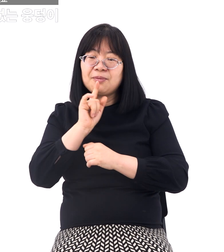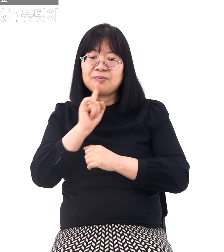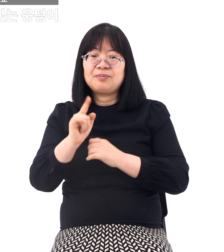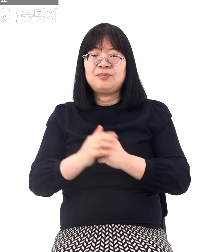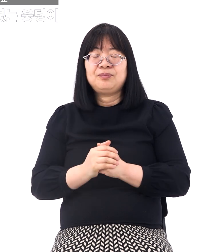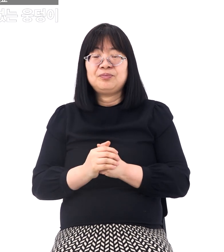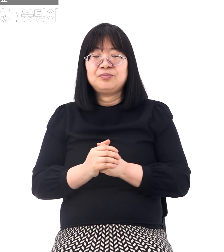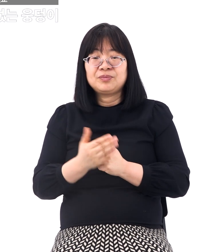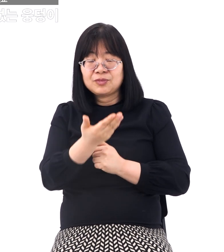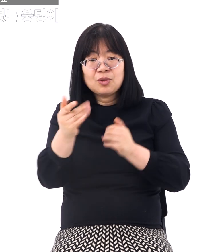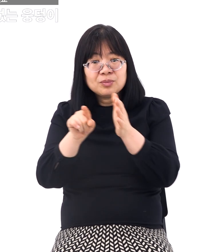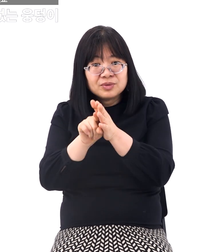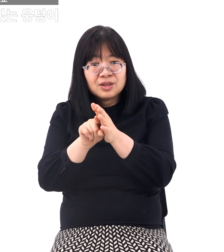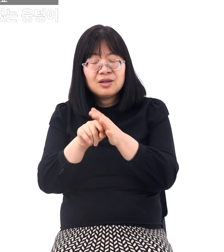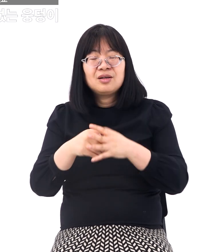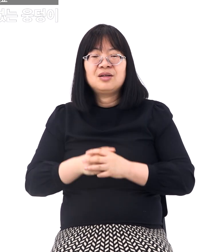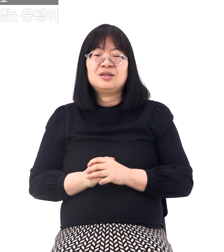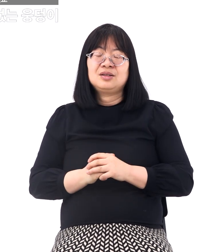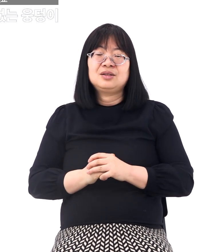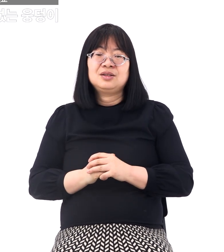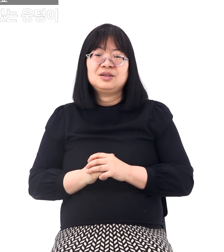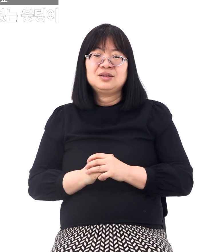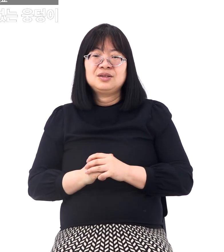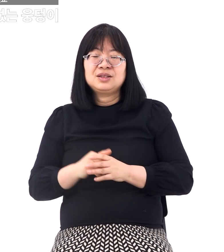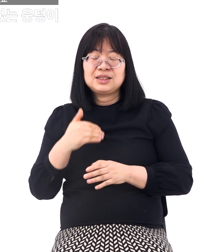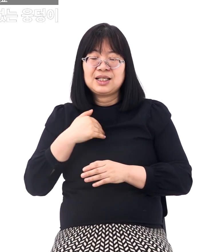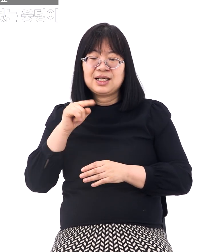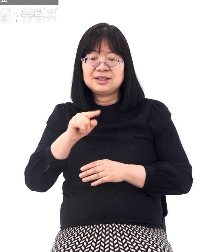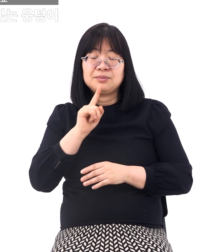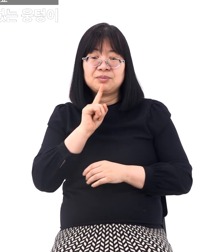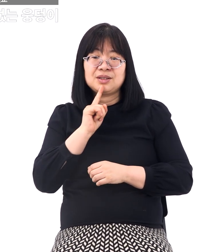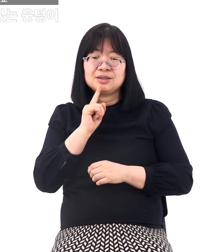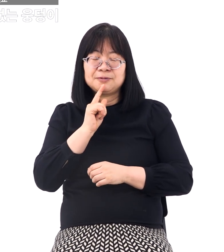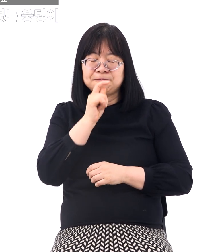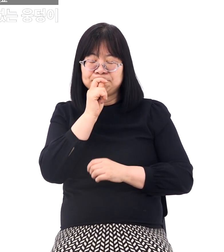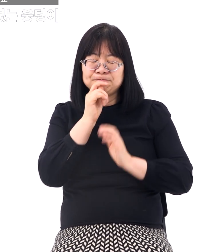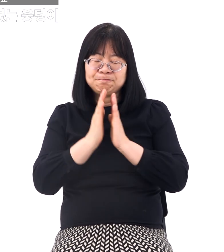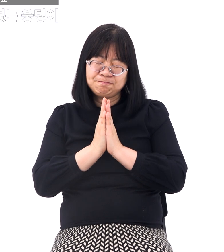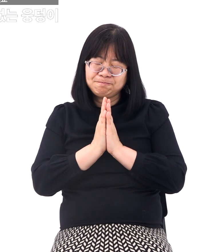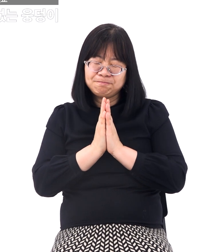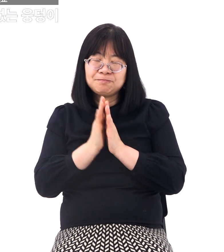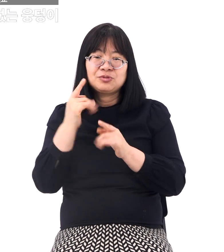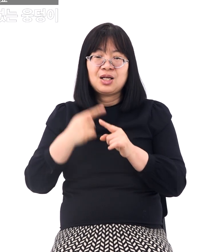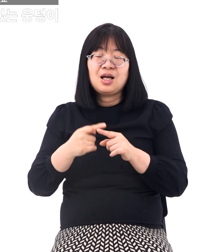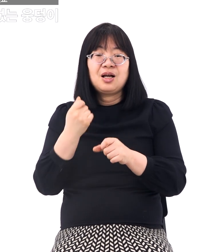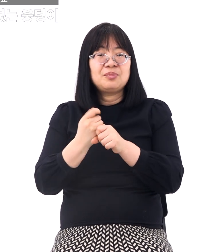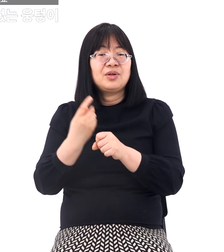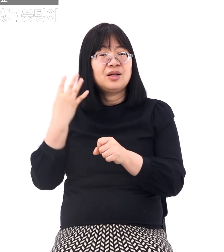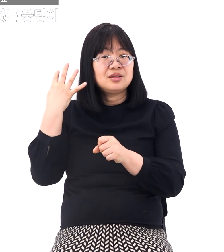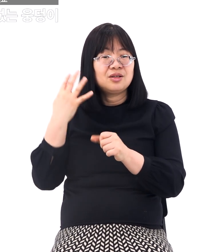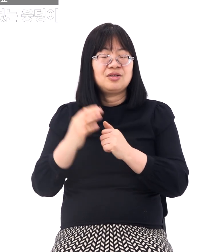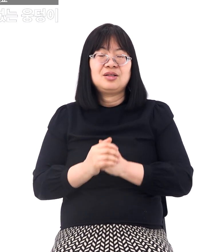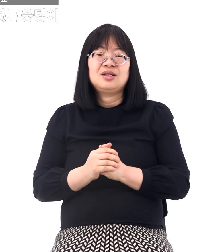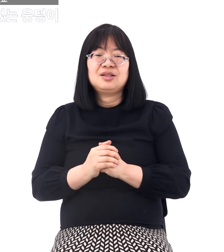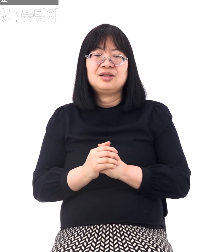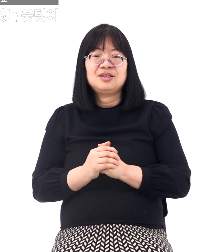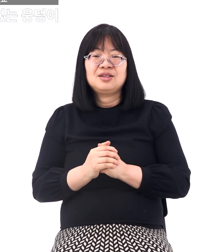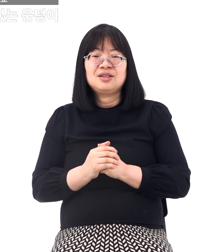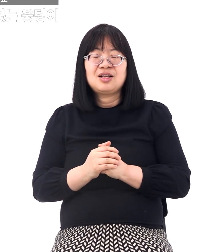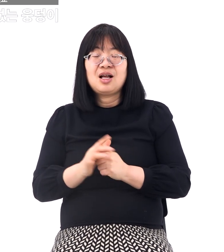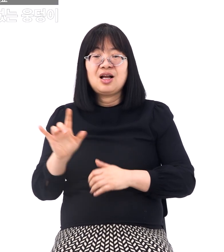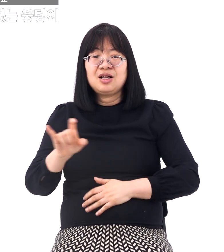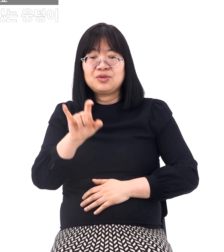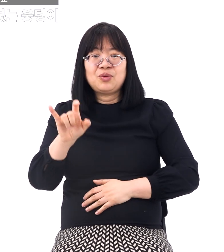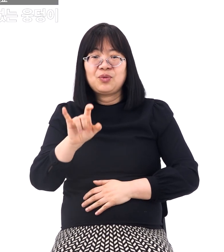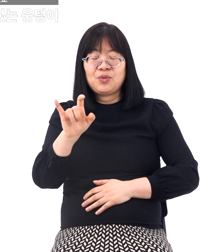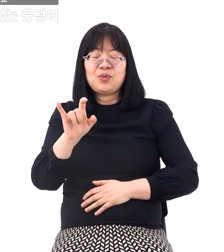뜻입니다. 믿습니까? 제가 이 본문을 묵상하다가 몇 년 전에 이제